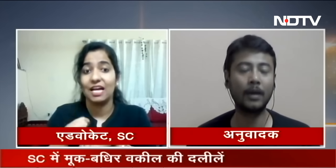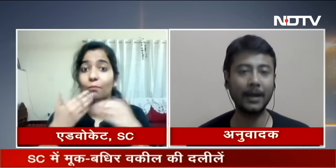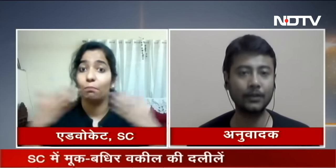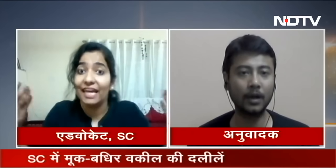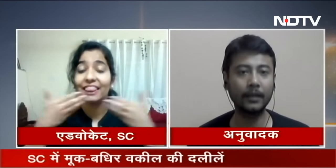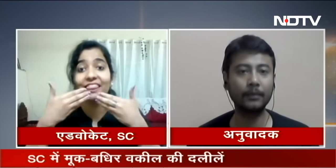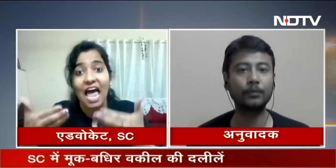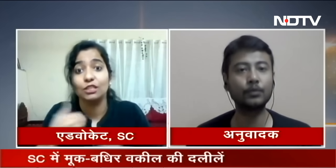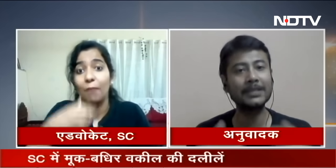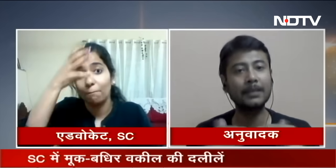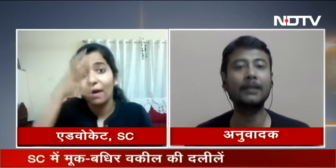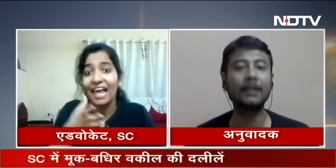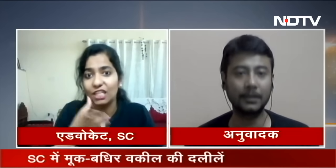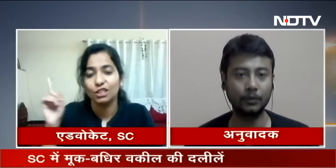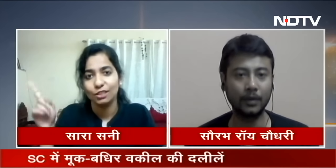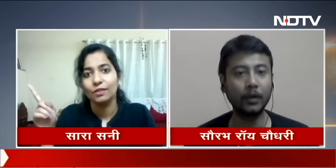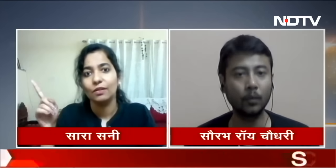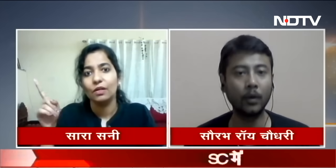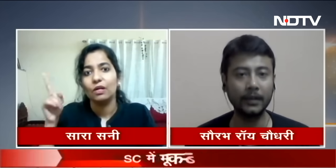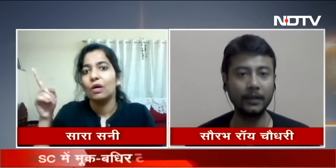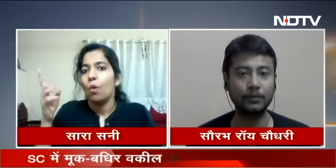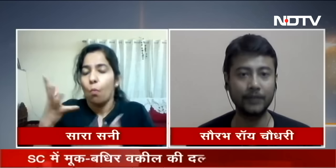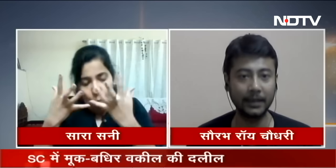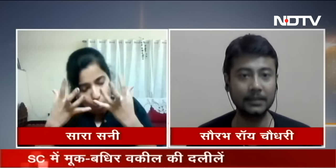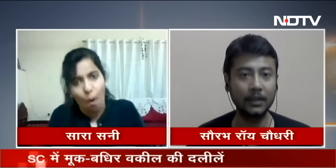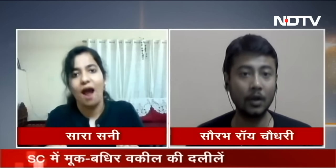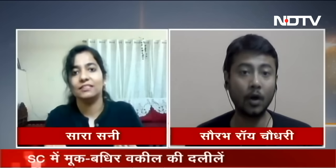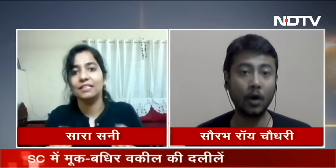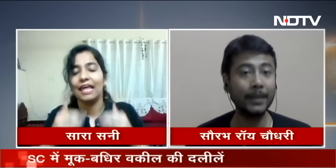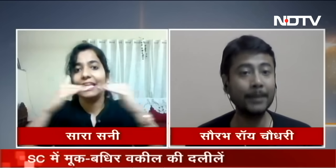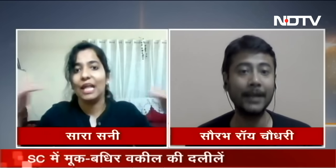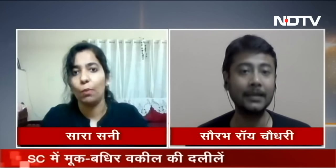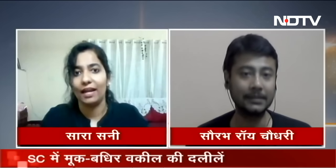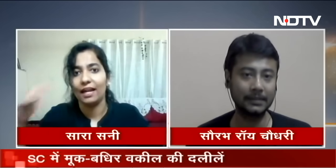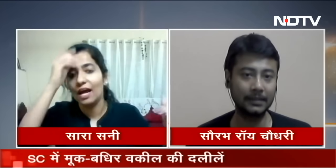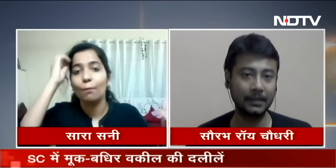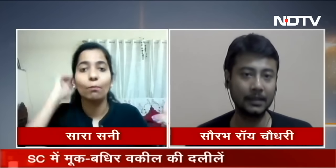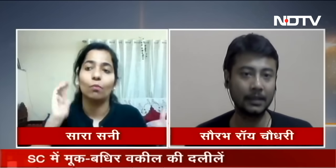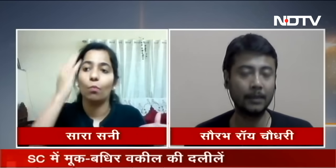और हमारे जो हक है उनमें समानता चाहती हूँ। आई वॉन्ट इक्वालिटी इन टर्म्स ऑफ राइट्स। और